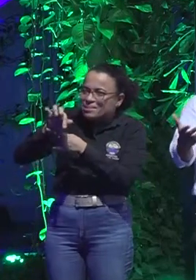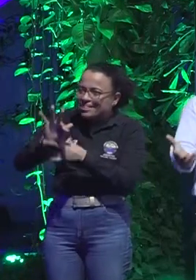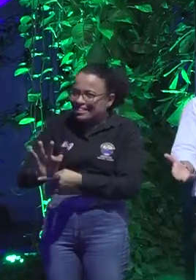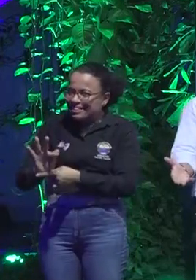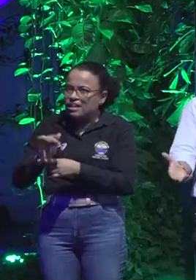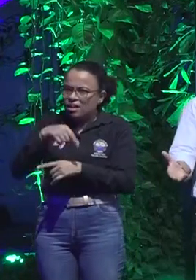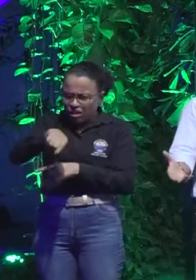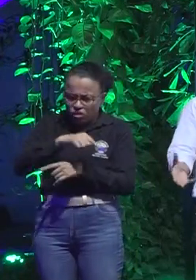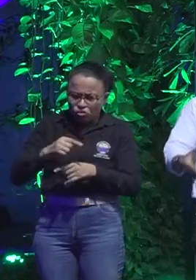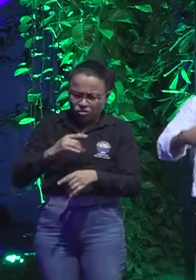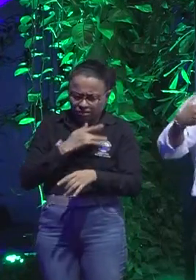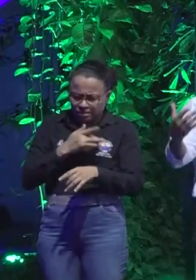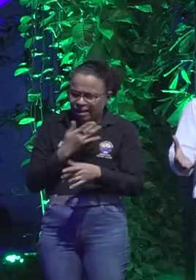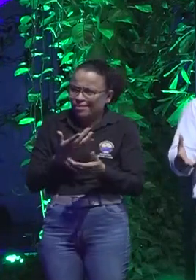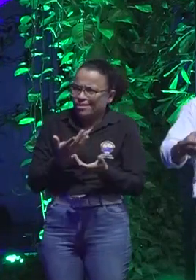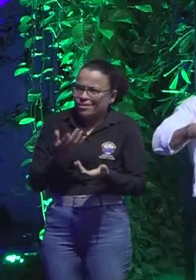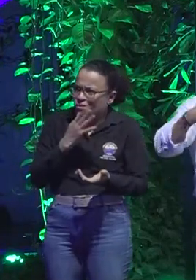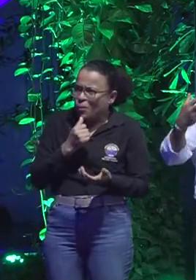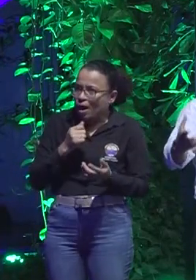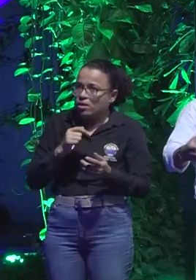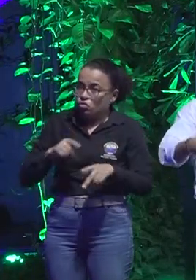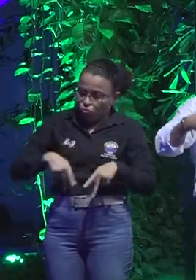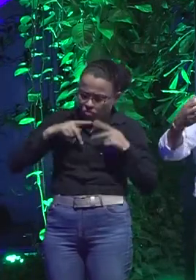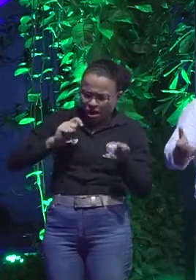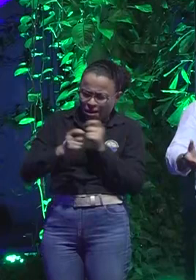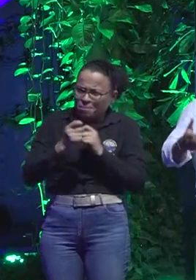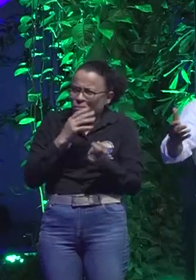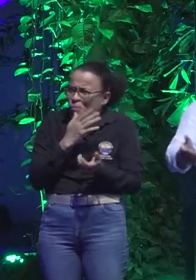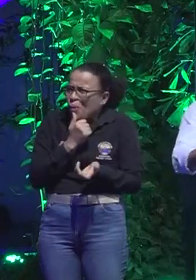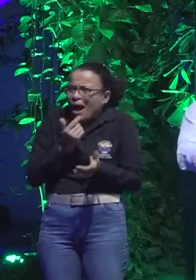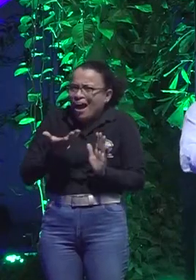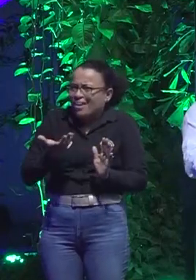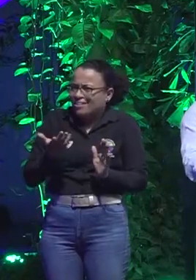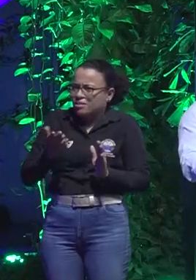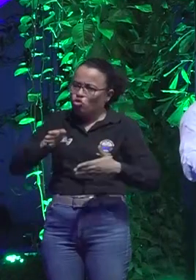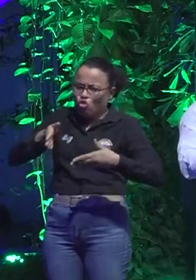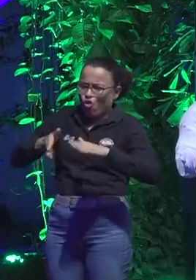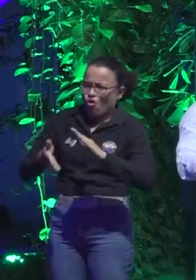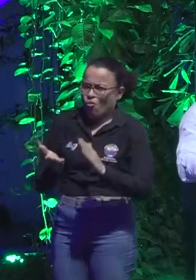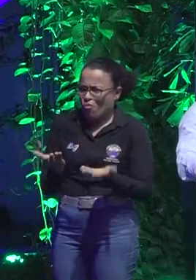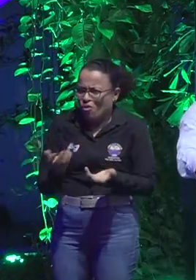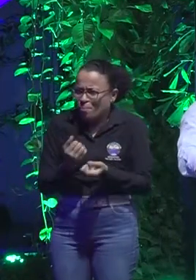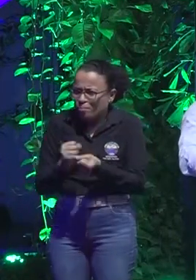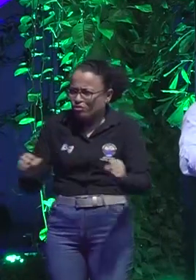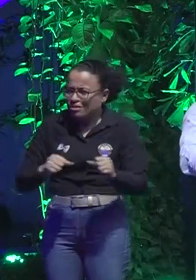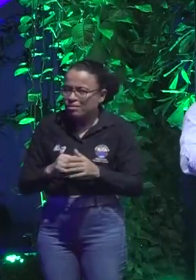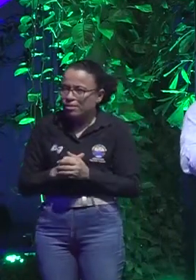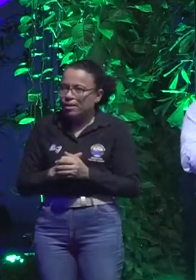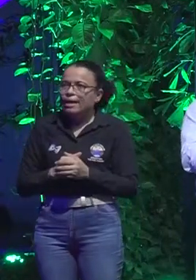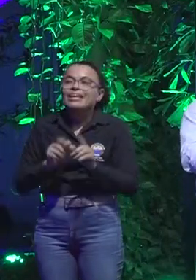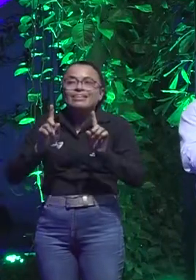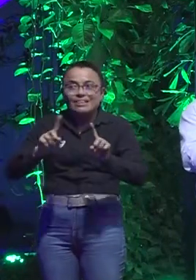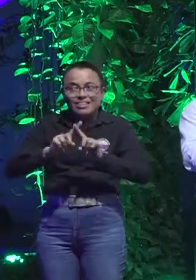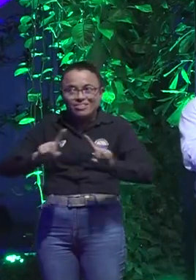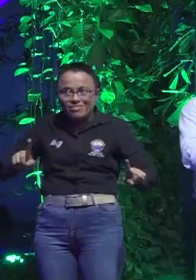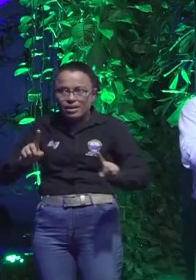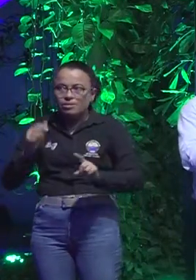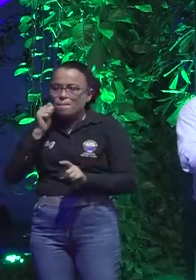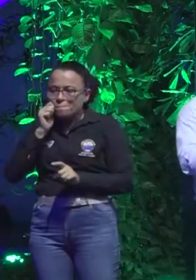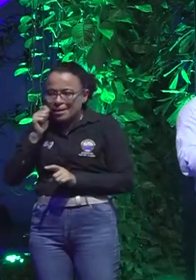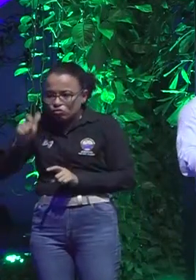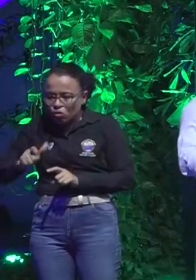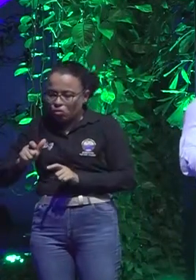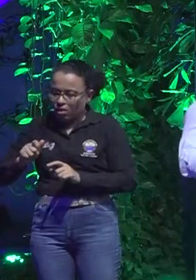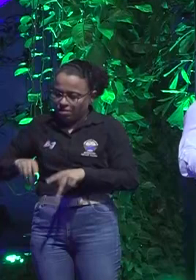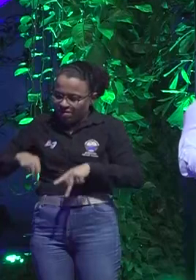solo en contenidos y no en trascender, en el pensamiento crítico, en leer. Es decir, pregúntale a ChatGPT, ahora confrontémoslo. Cámbiale el nombre de